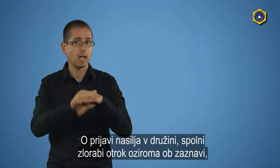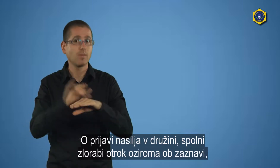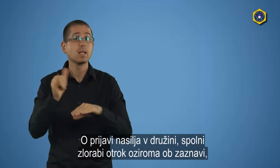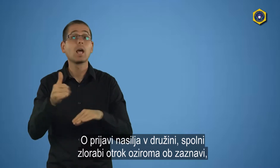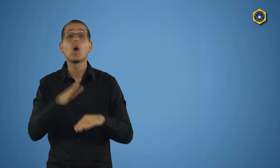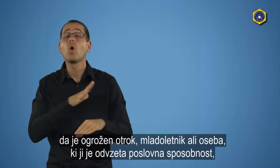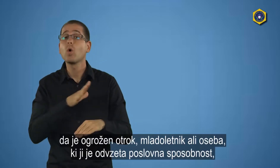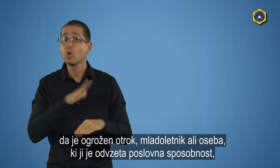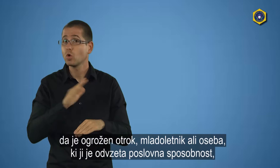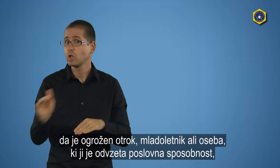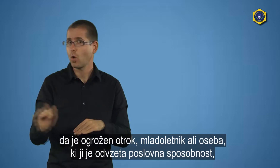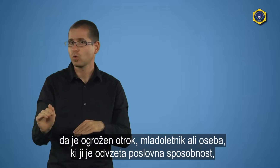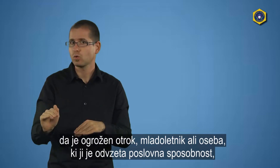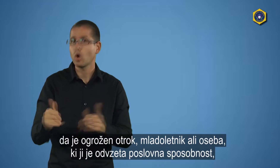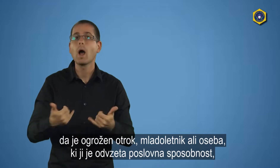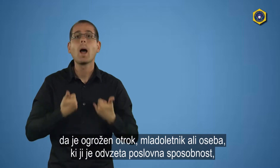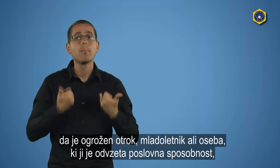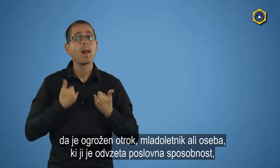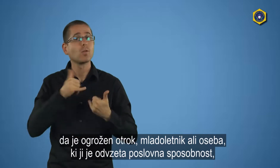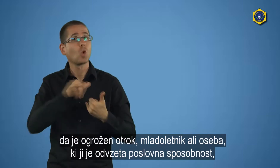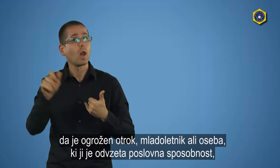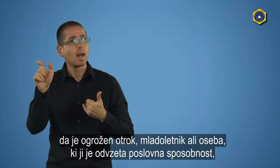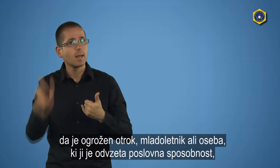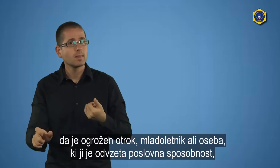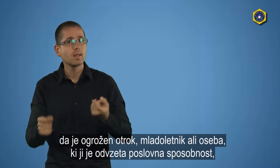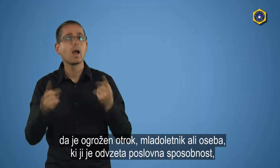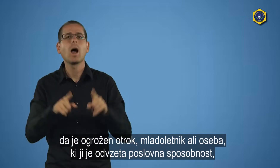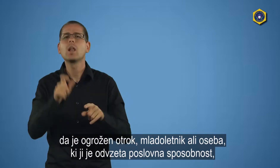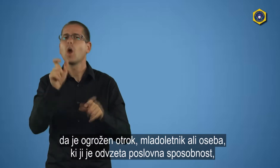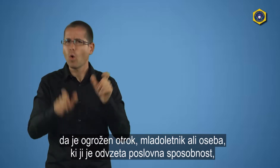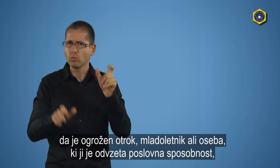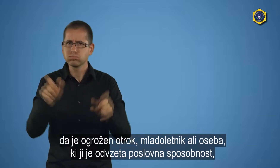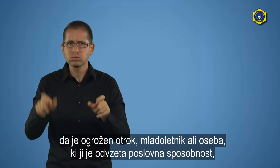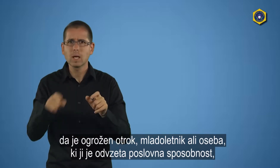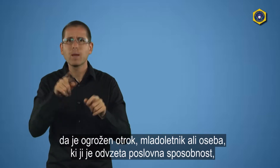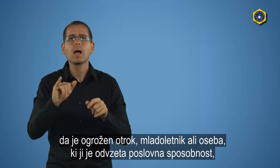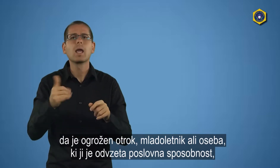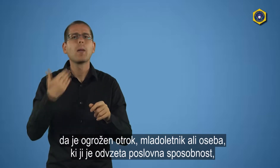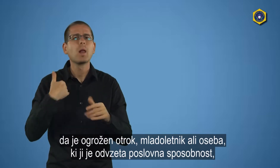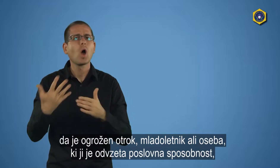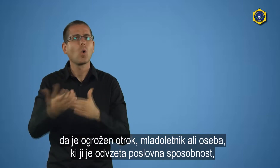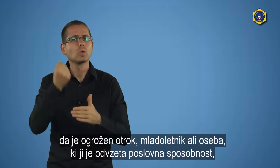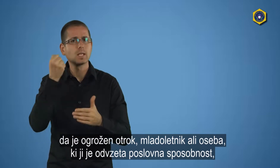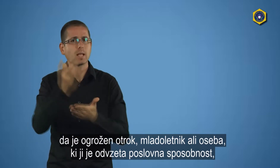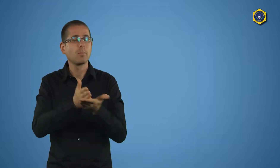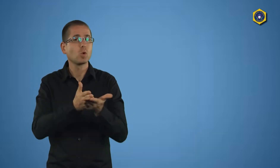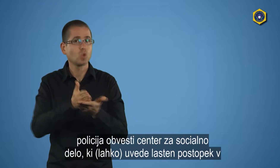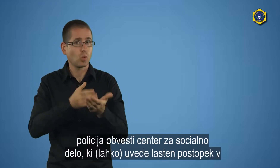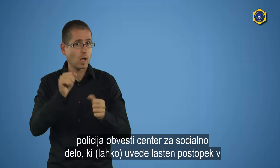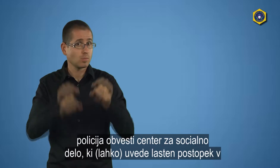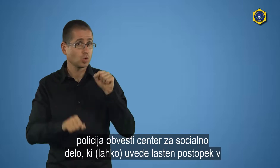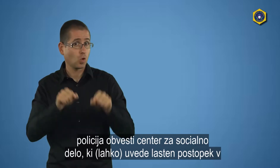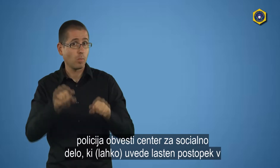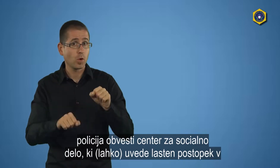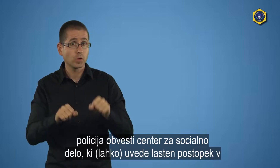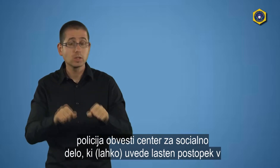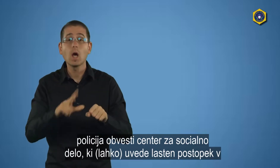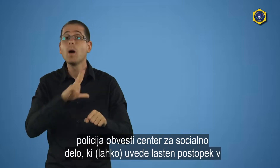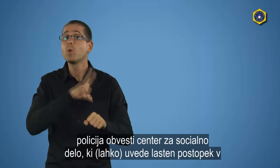zaznavi, da je ogrožen otrok, mladoletnik ali oseba, ki je odvzeta poslovna sposobnost, policija obvesti Center